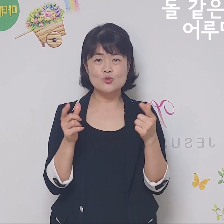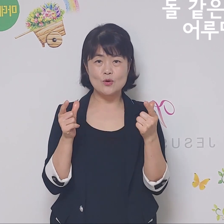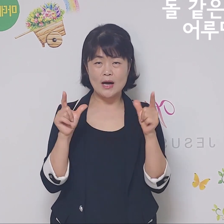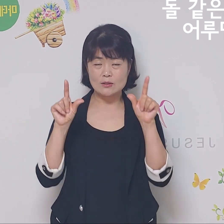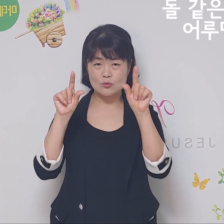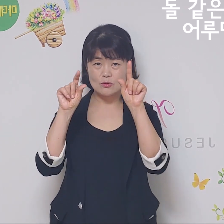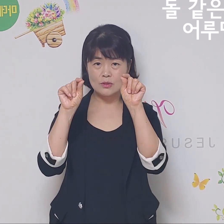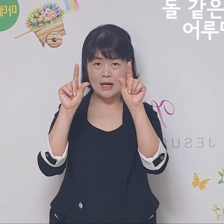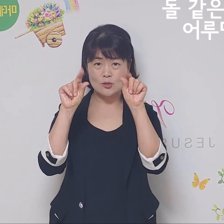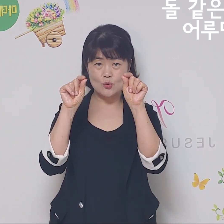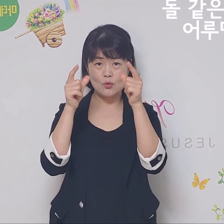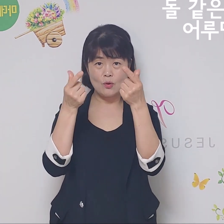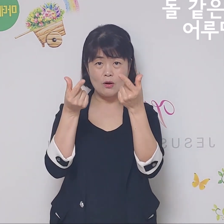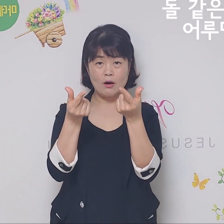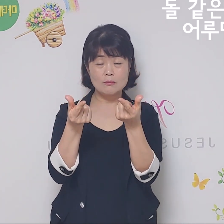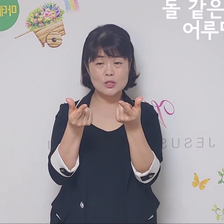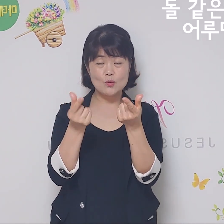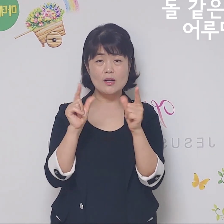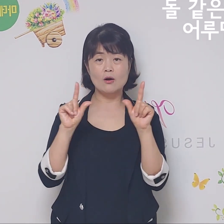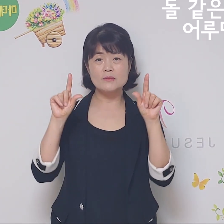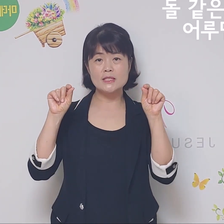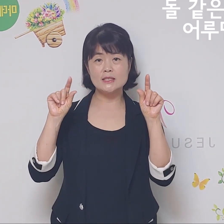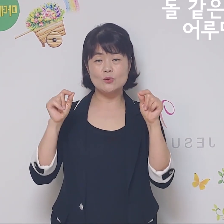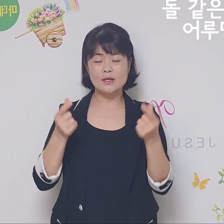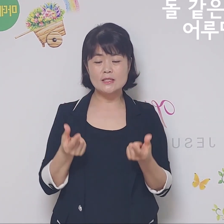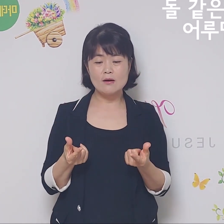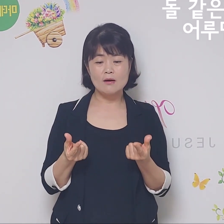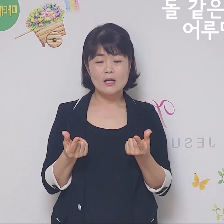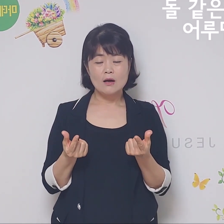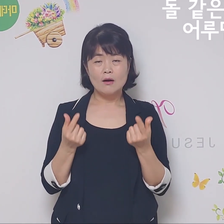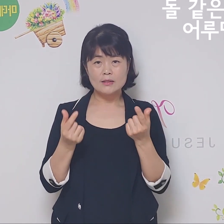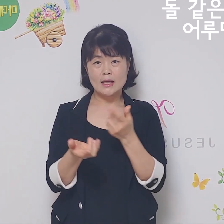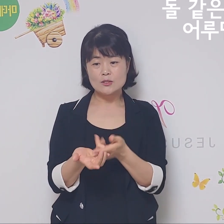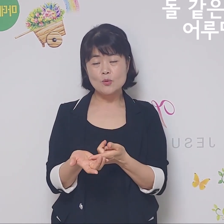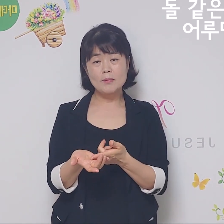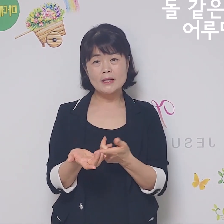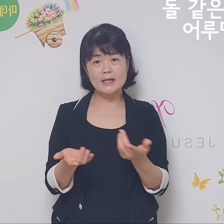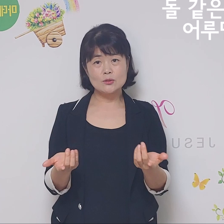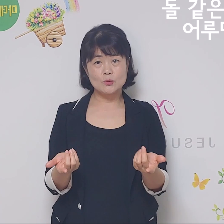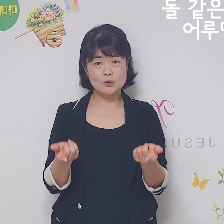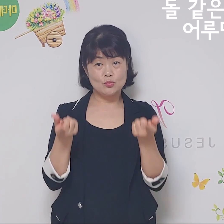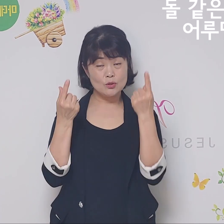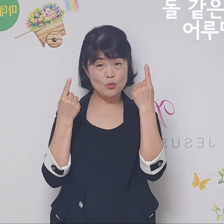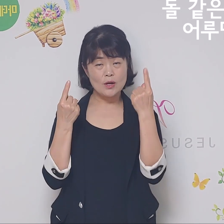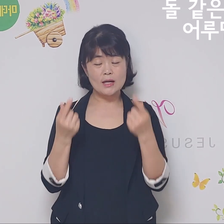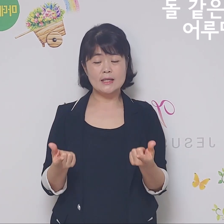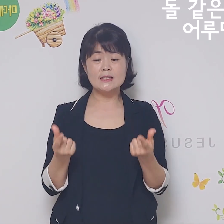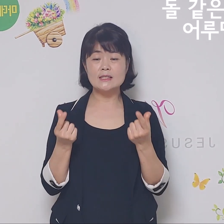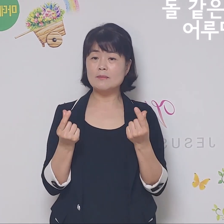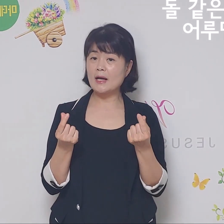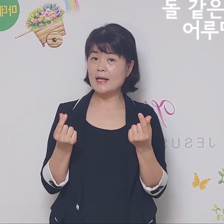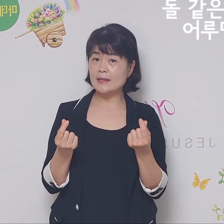수화. 양쪽 엄지와 검지를 이용해서 얘를 손바닥 쪽이 위로 올라가게 하신 다음에